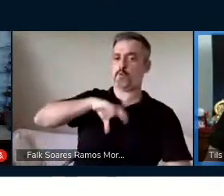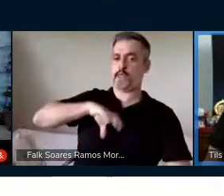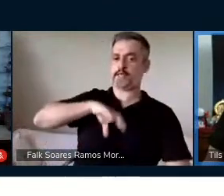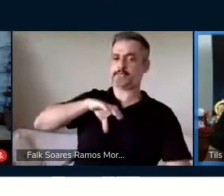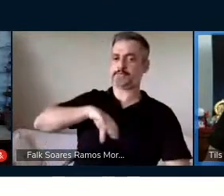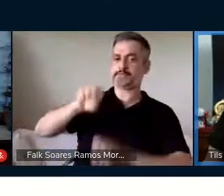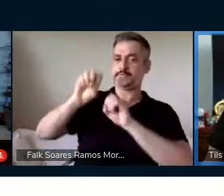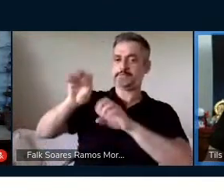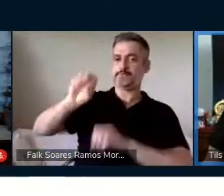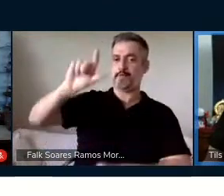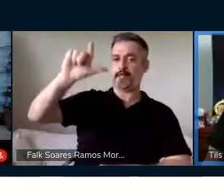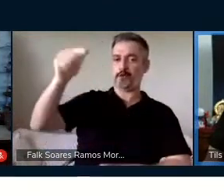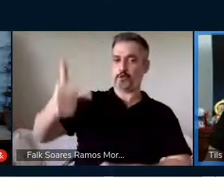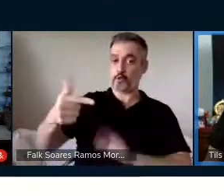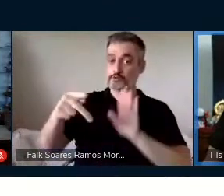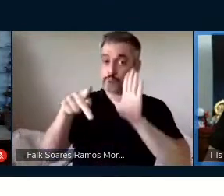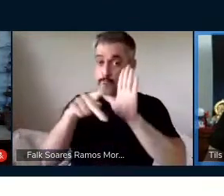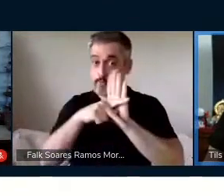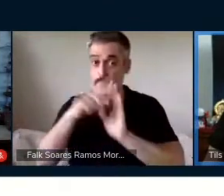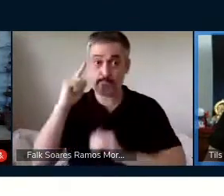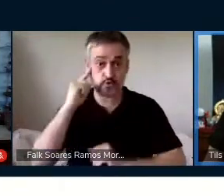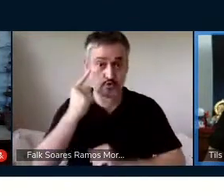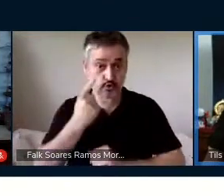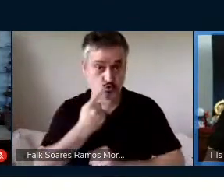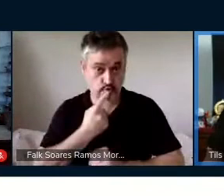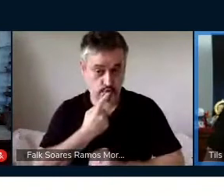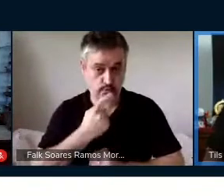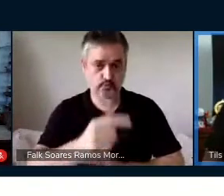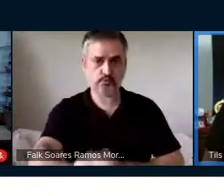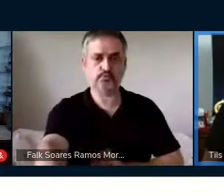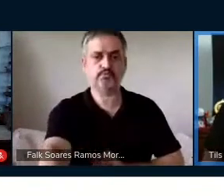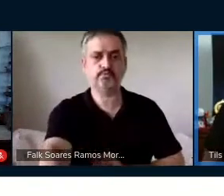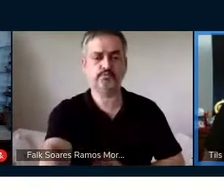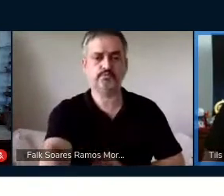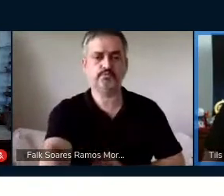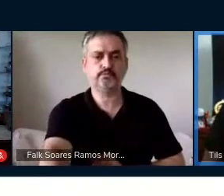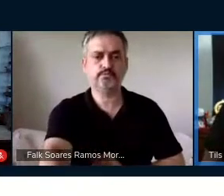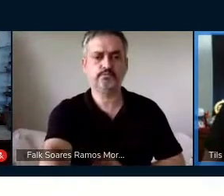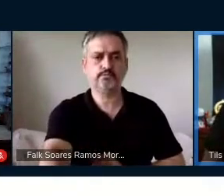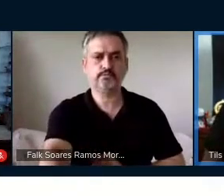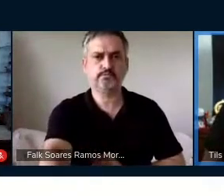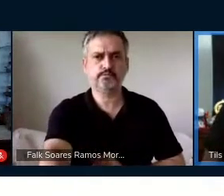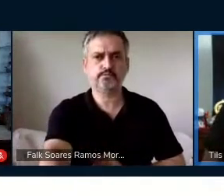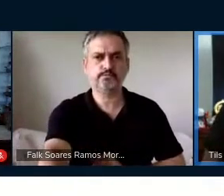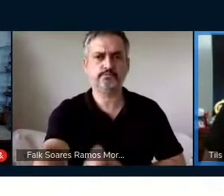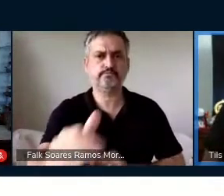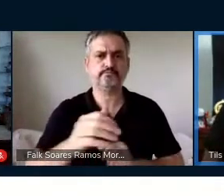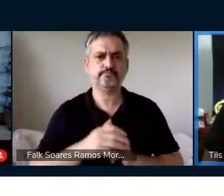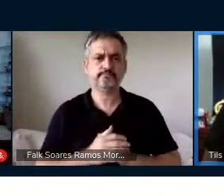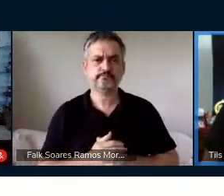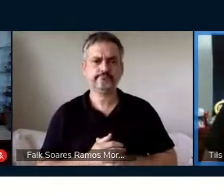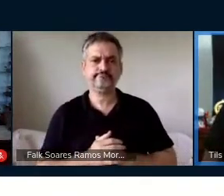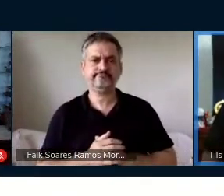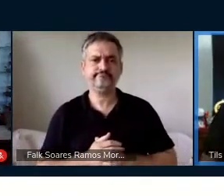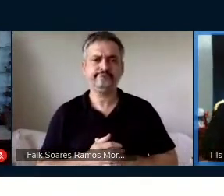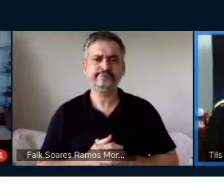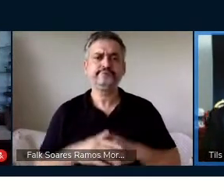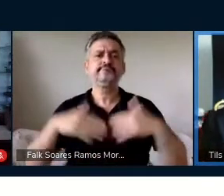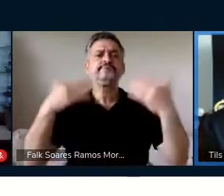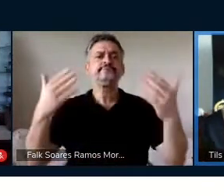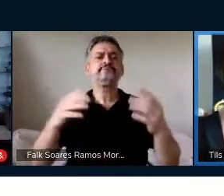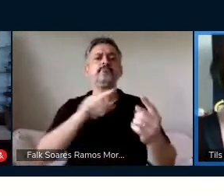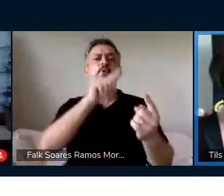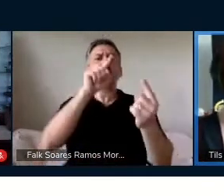trabalho. A delimitação do objeto e do público-alvo, o objeto é a criação dos sinais termos com base na área de ensino de português